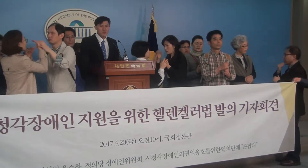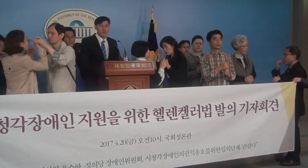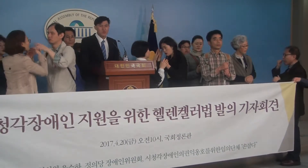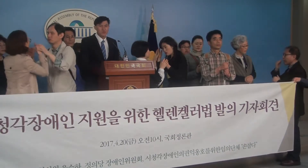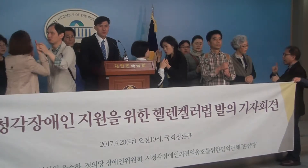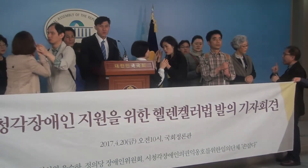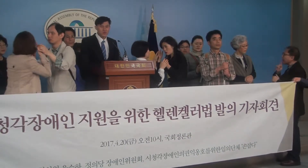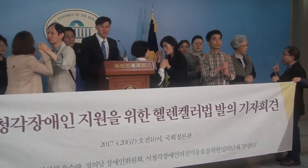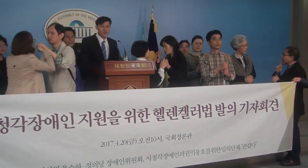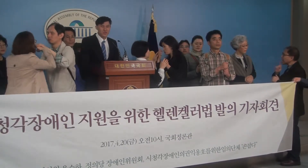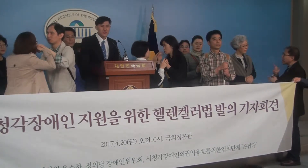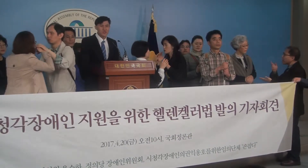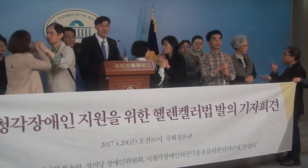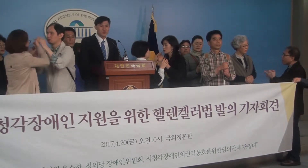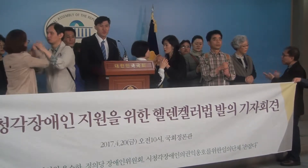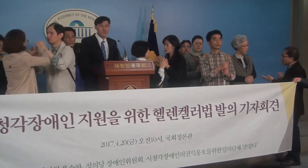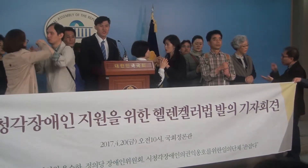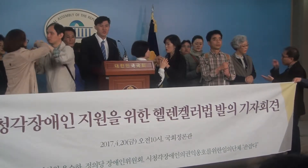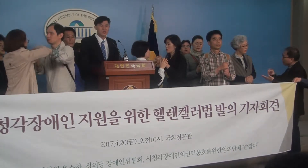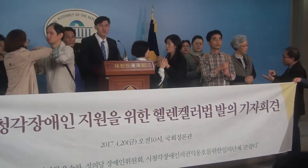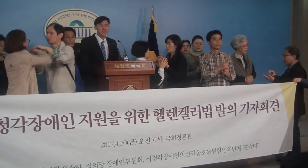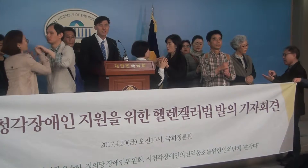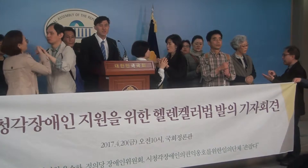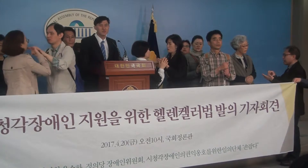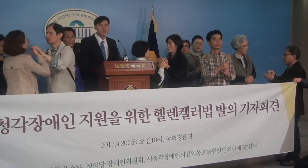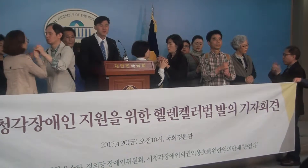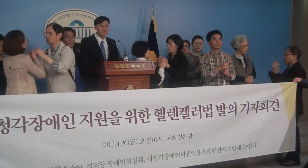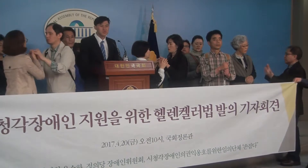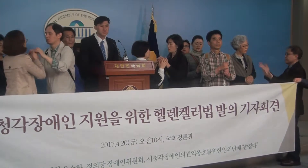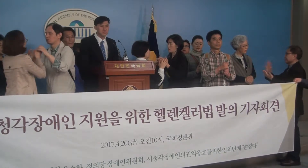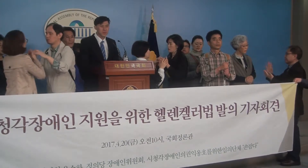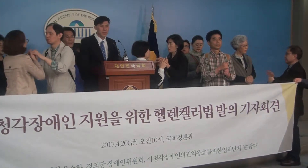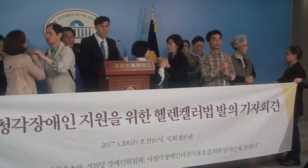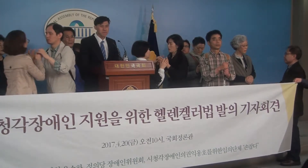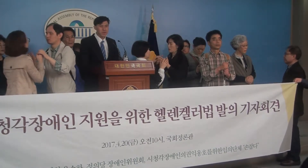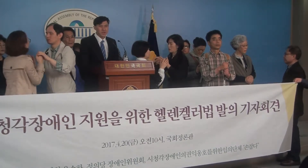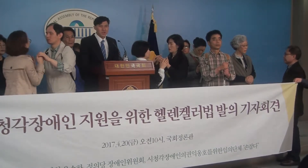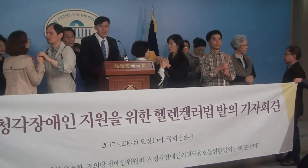시청각장애인이라는 표현이 법적으로 정의된 용어가 아니기 때문입니다.